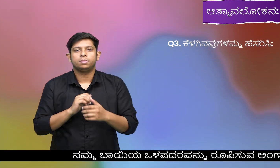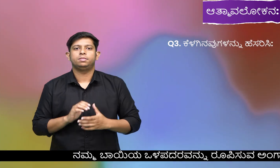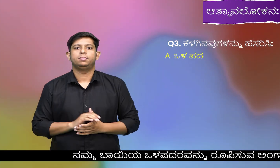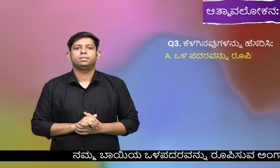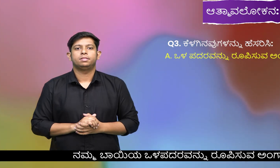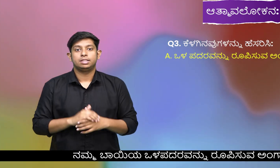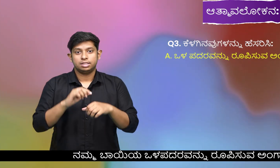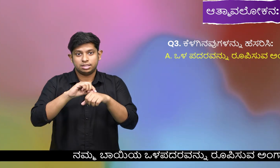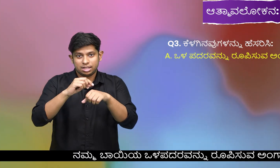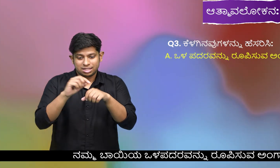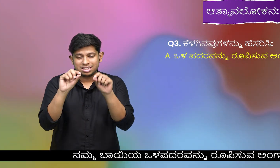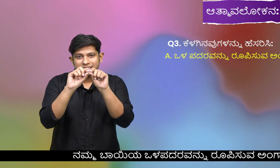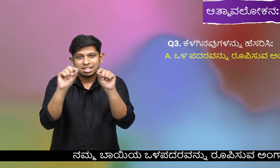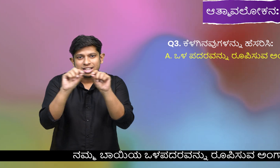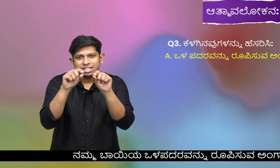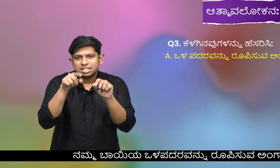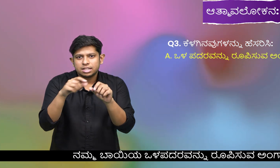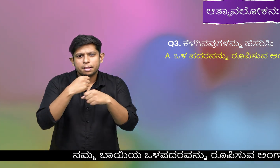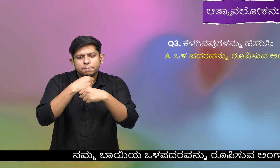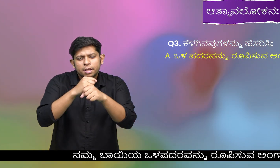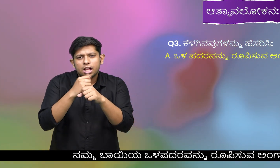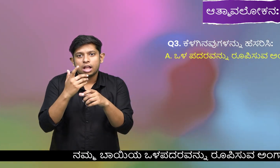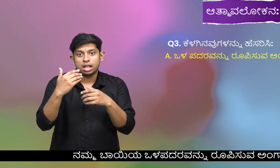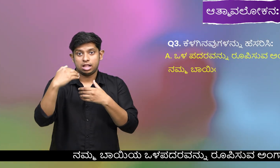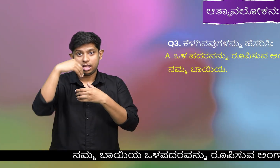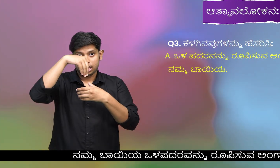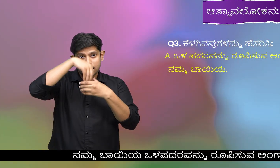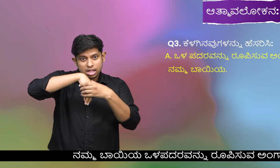ನಿಮ್ಮ ಬಾಯಿಯ ಒಳಪದರವನ್ನು ರೂಪಿಸುವ ಅಂಗಾಂಶ,